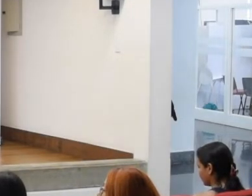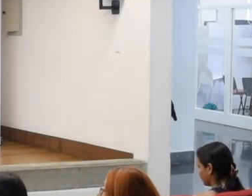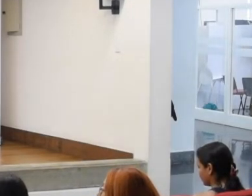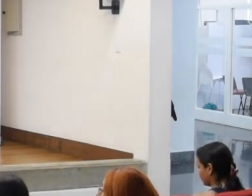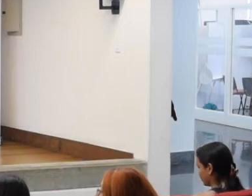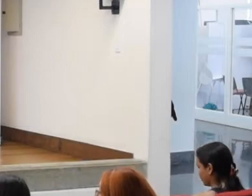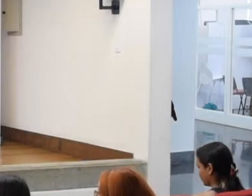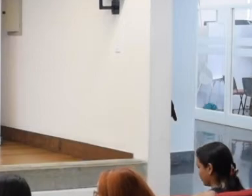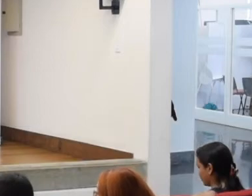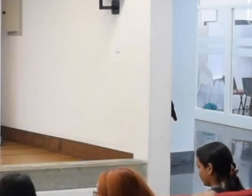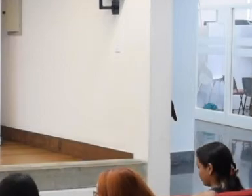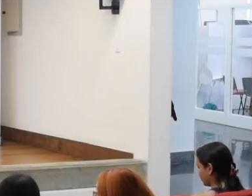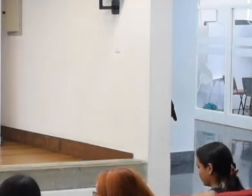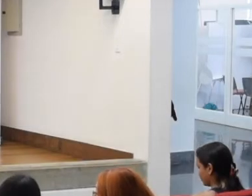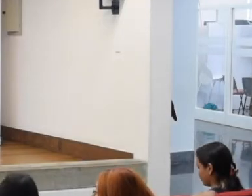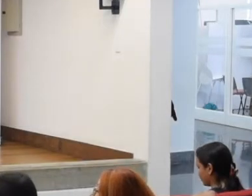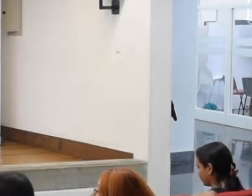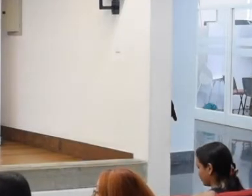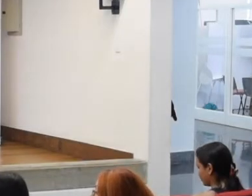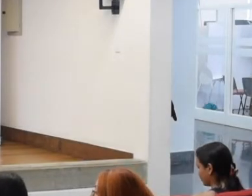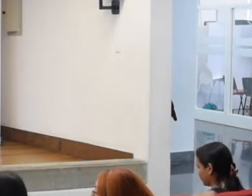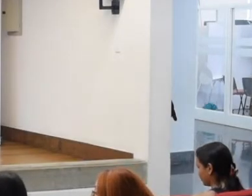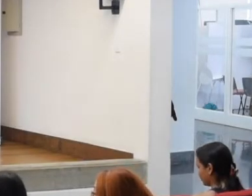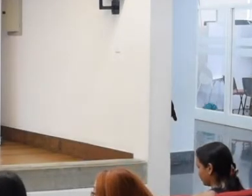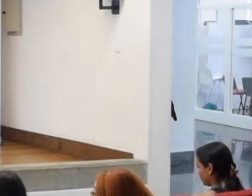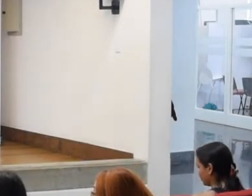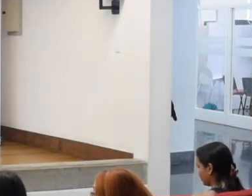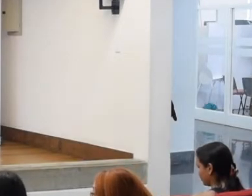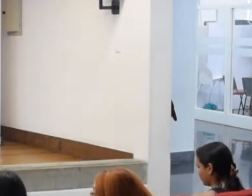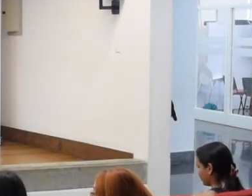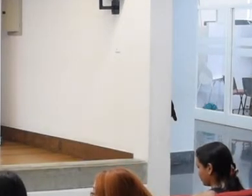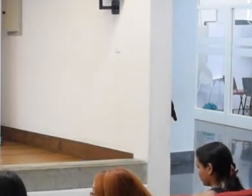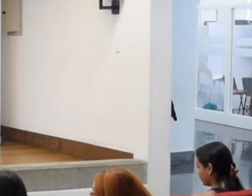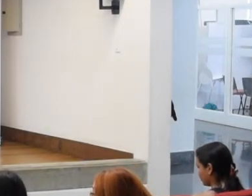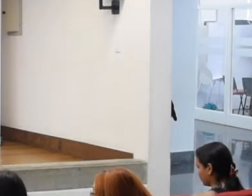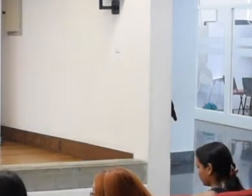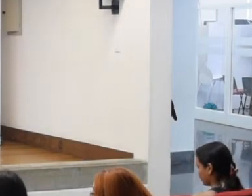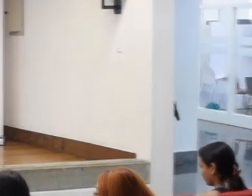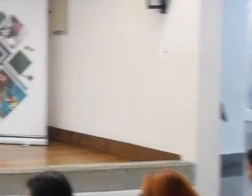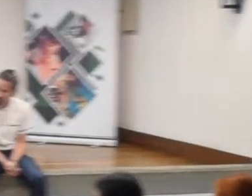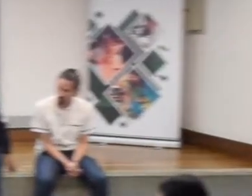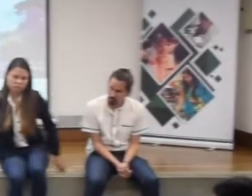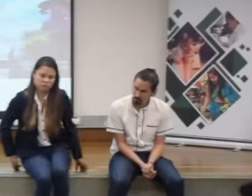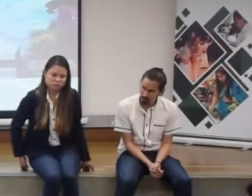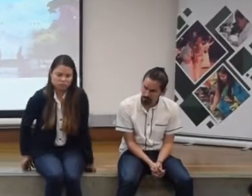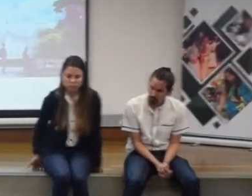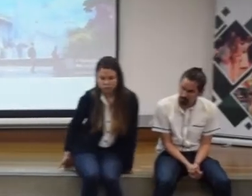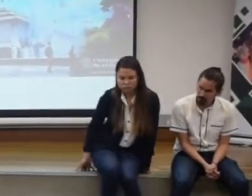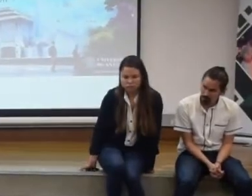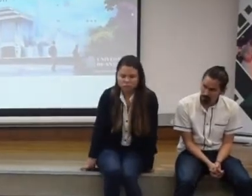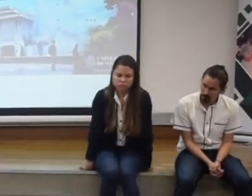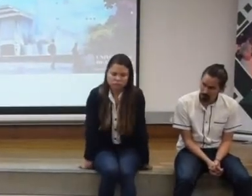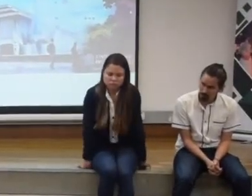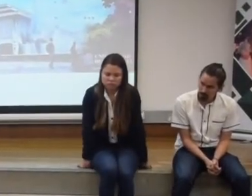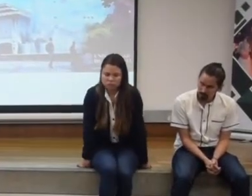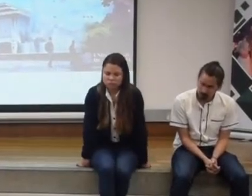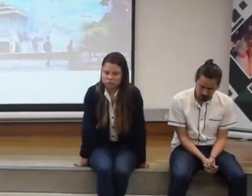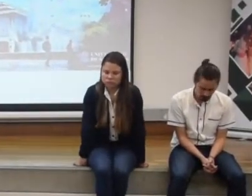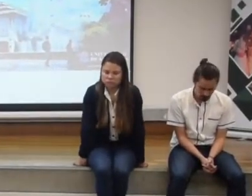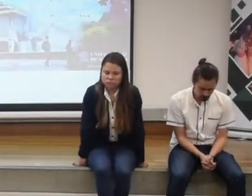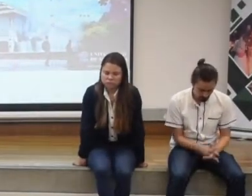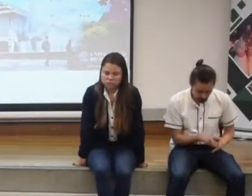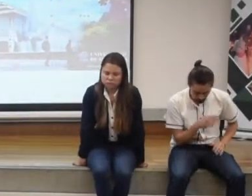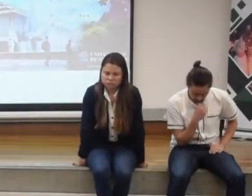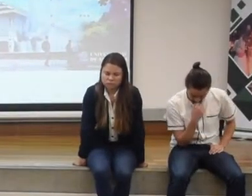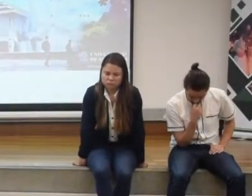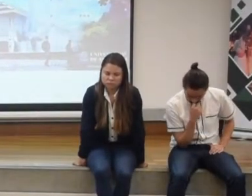sea que también será como un documento o algo muy accesible, por también el tema pues, que vamos a trabajar, que es